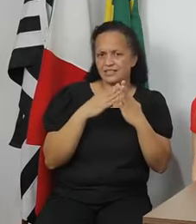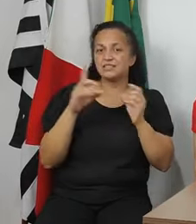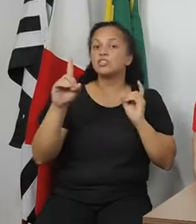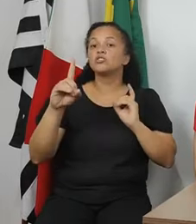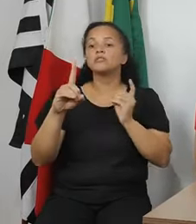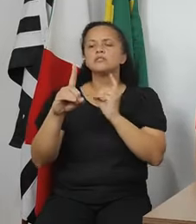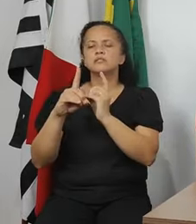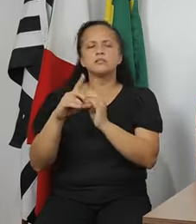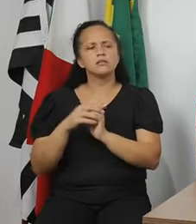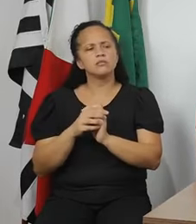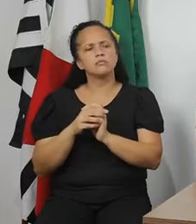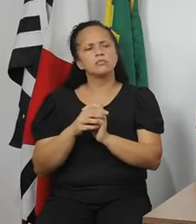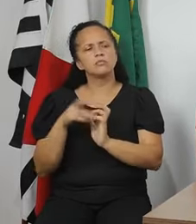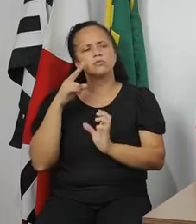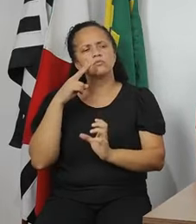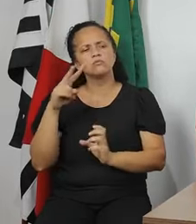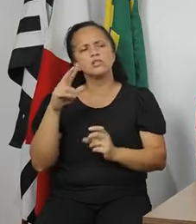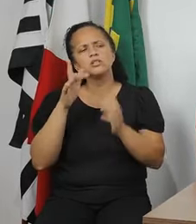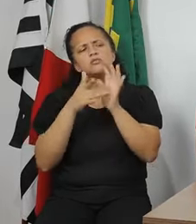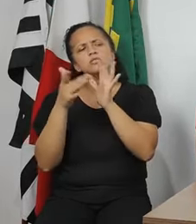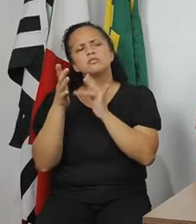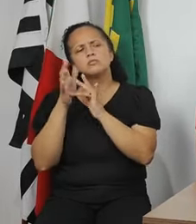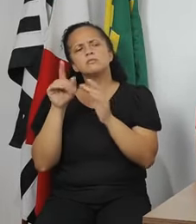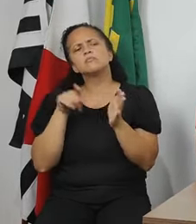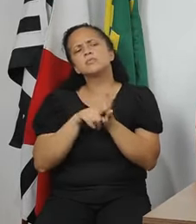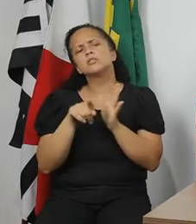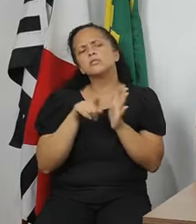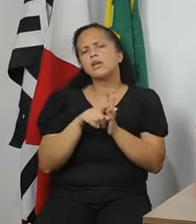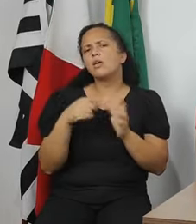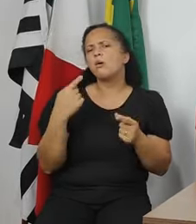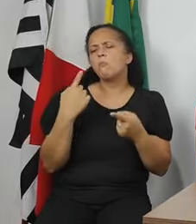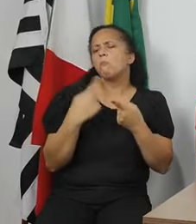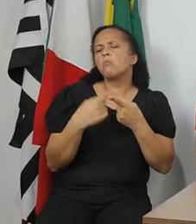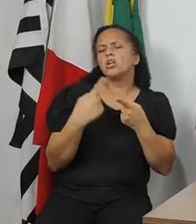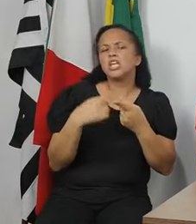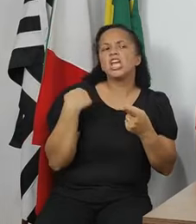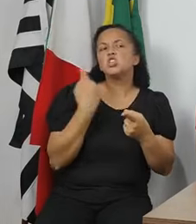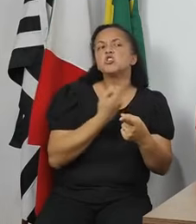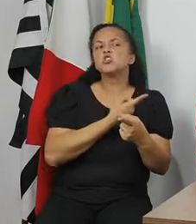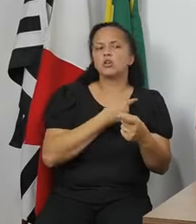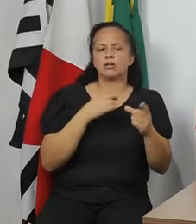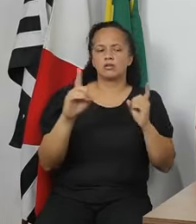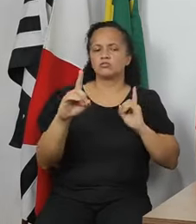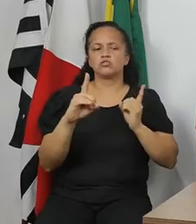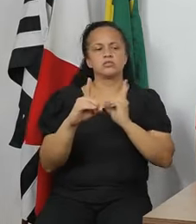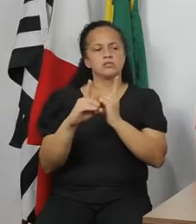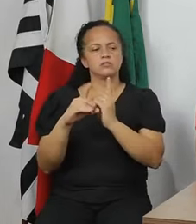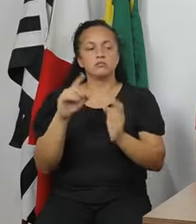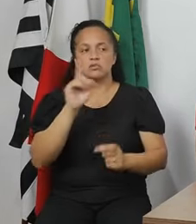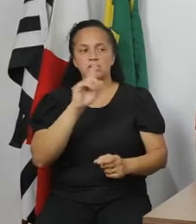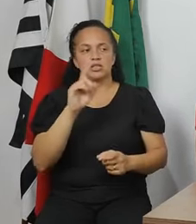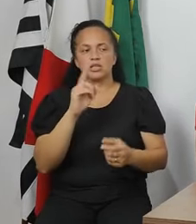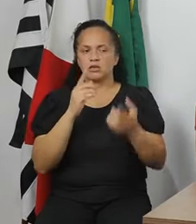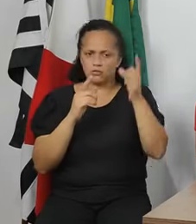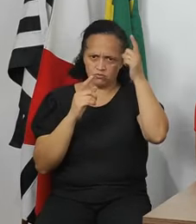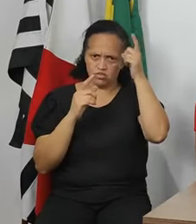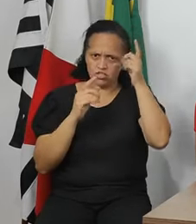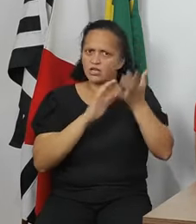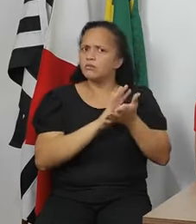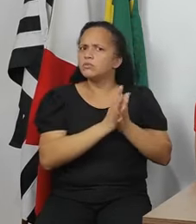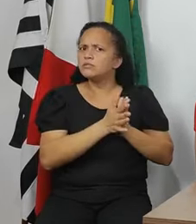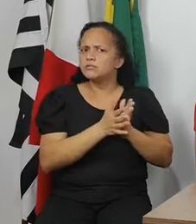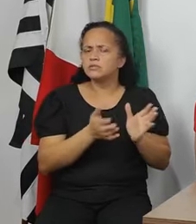expulsar, né? E aí Jesus responde: essa caça não pode ser com coisa alguma, a não ser com oração e